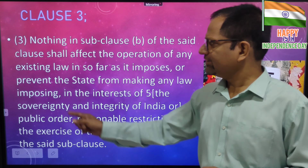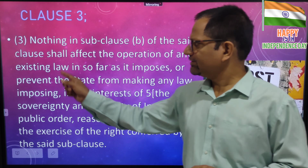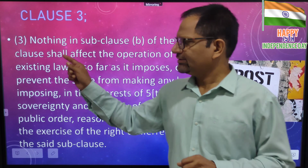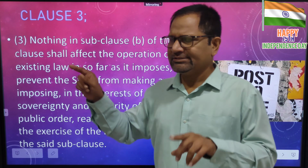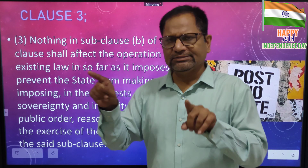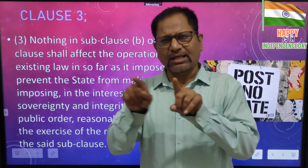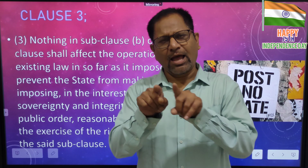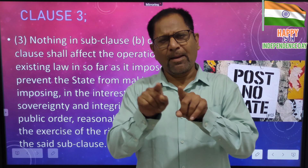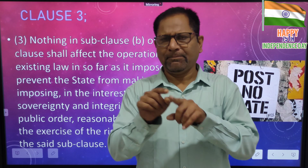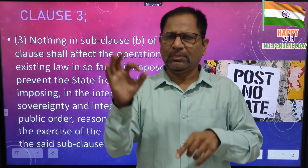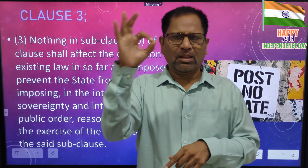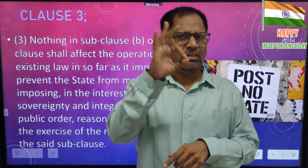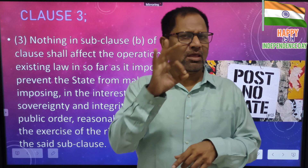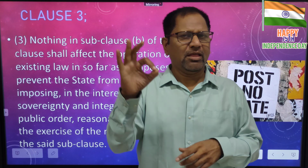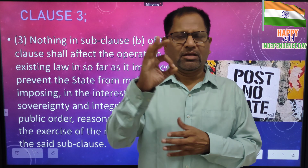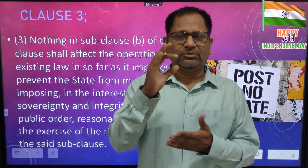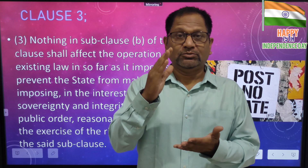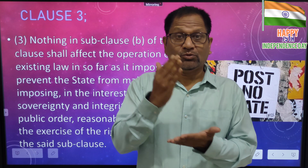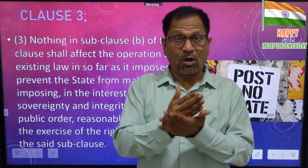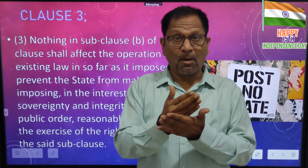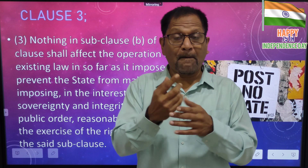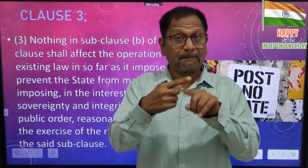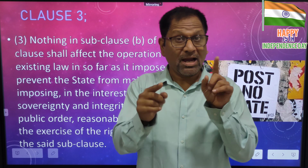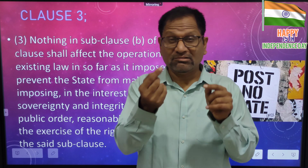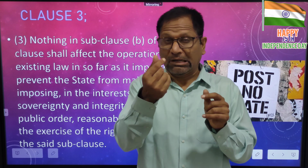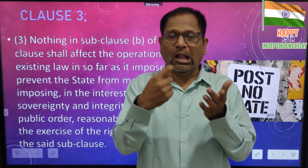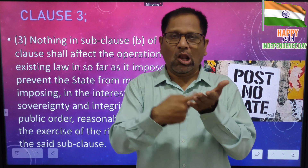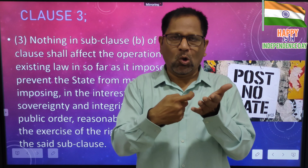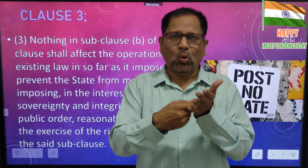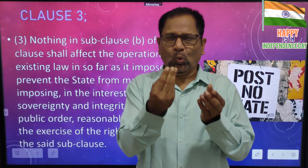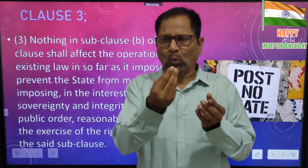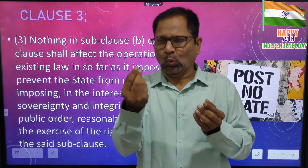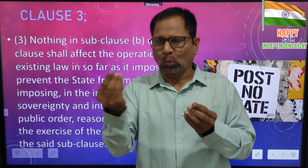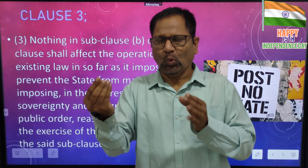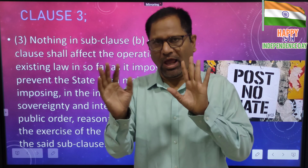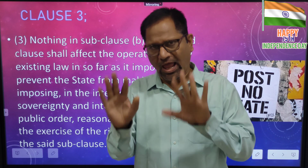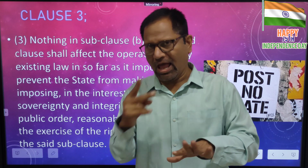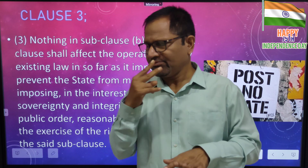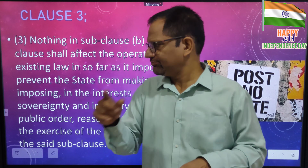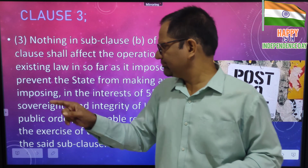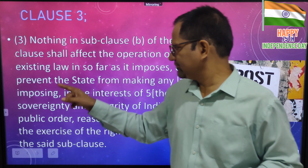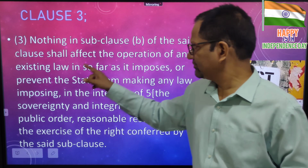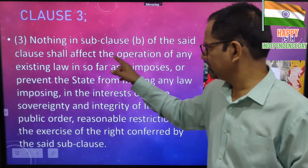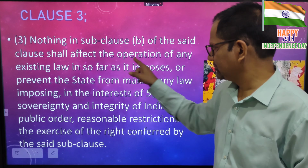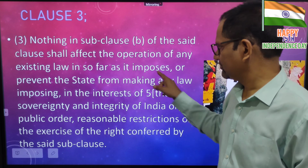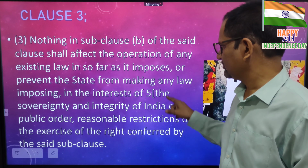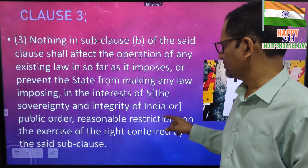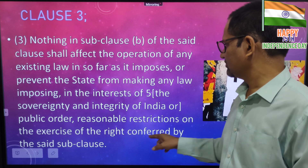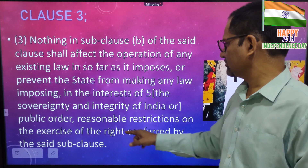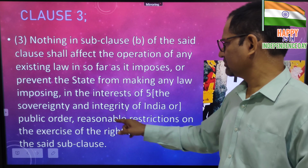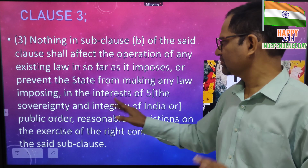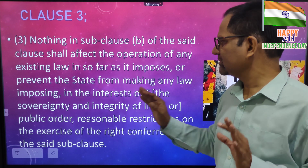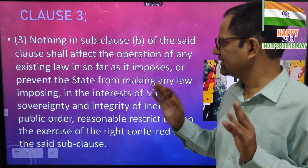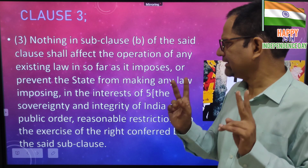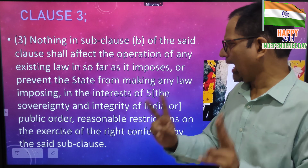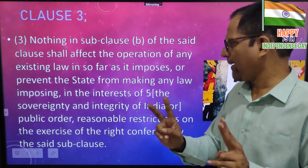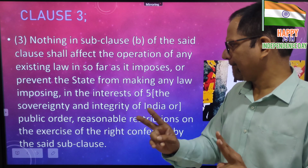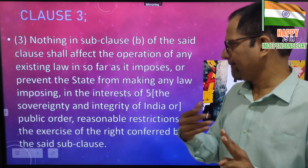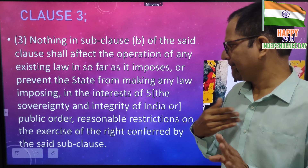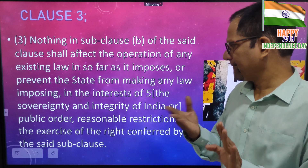अब आप क्लॉज 3 पर आइए। नथिंग इन सब क्लॉज बी of the said clause shall affect the operation of any